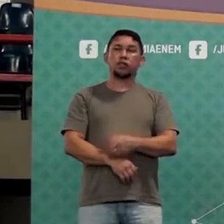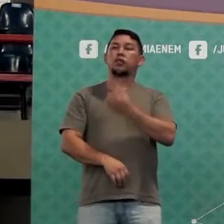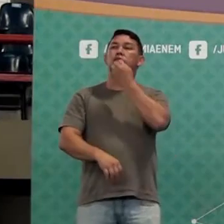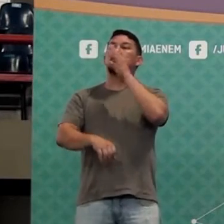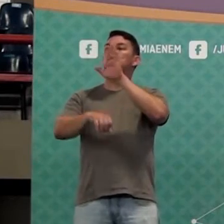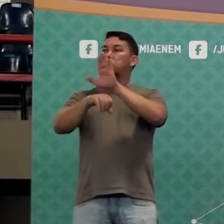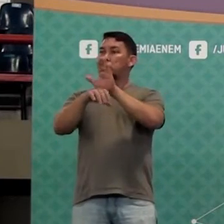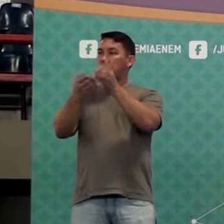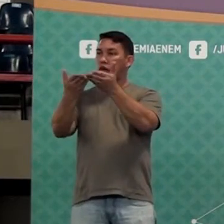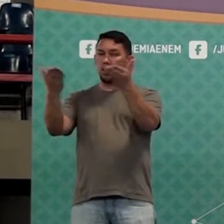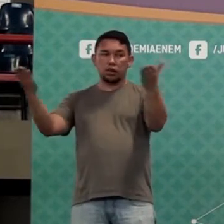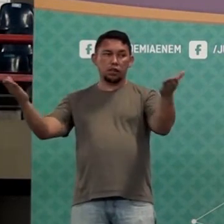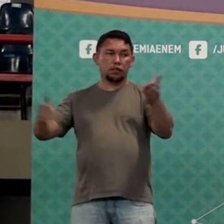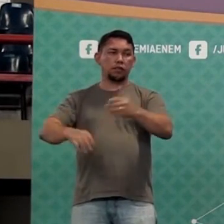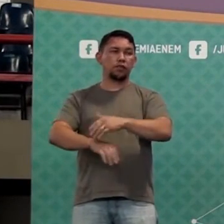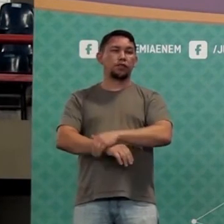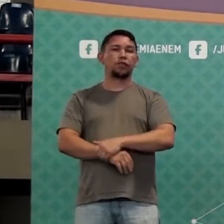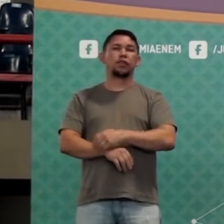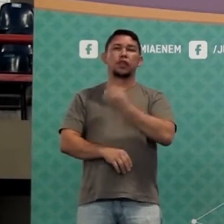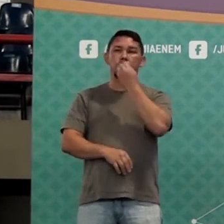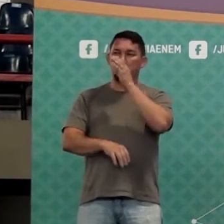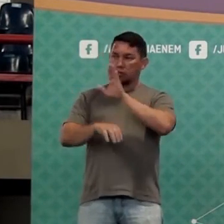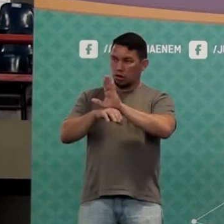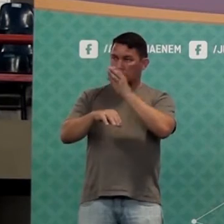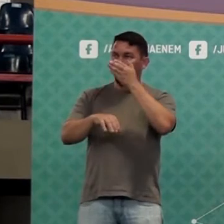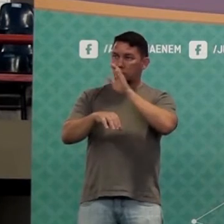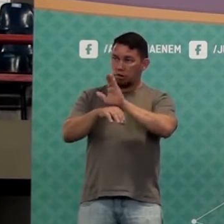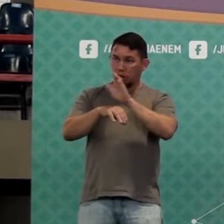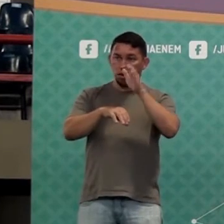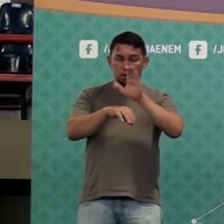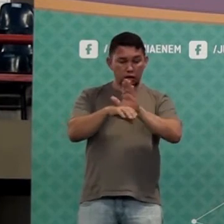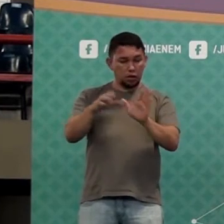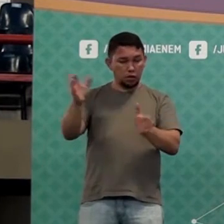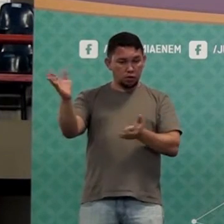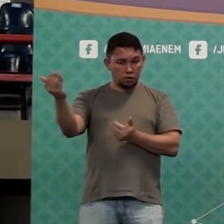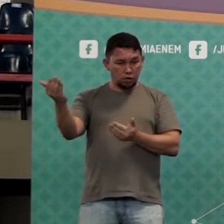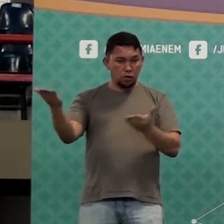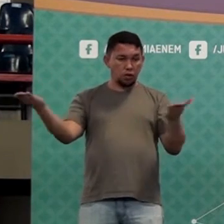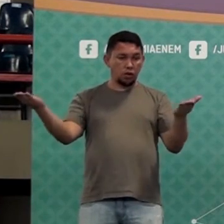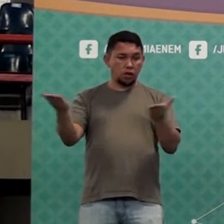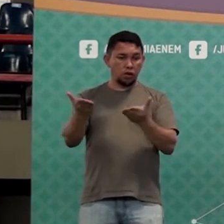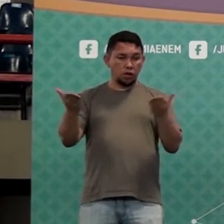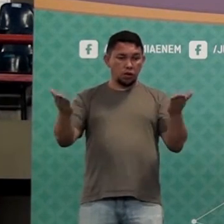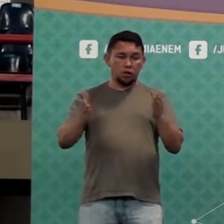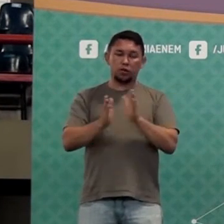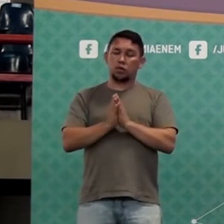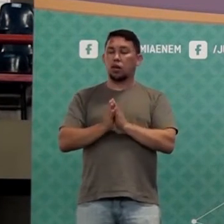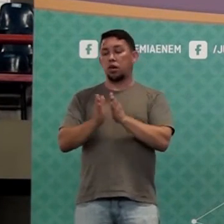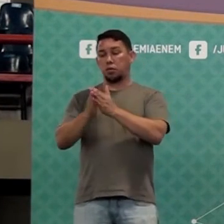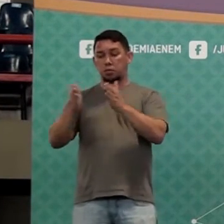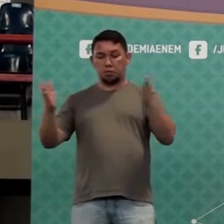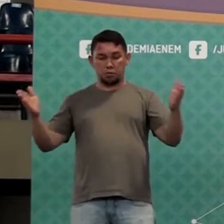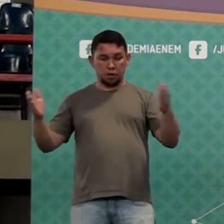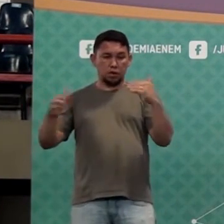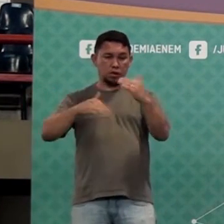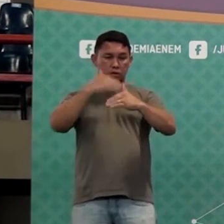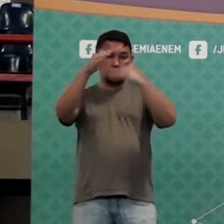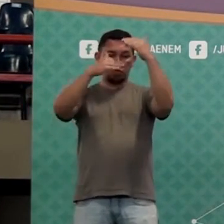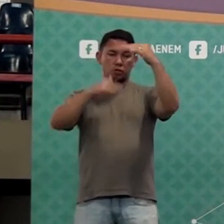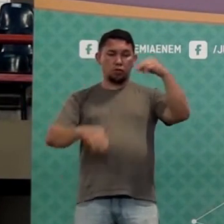Boa tarde. Boa tarde, boa tarde. Jovem, ó, aula de hoje é a idade moderna, tá